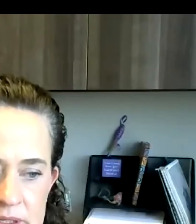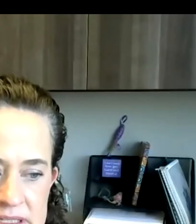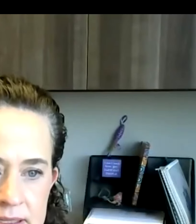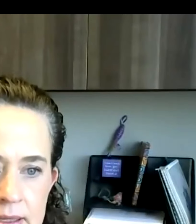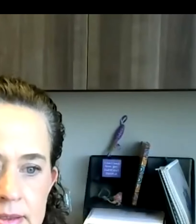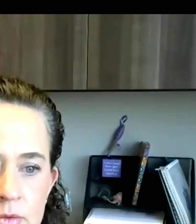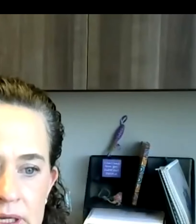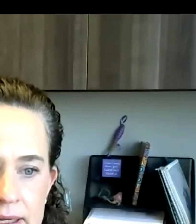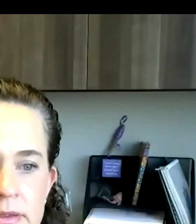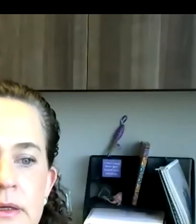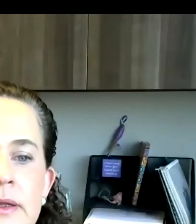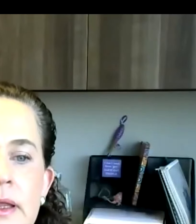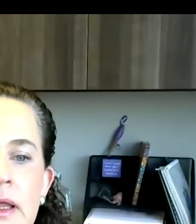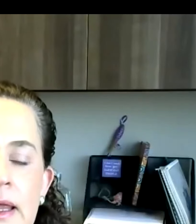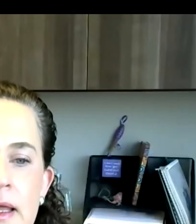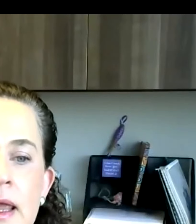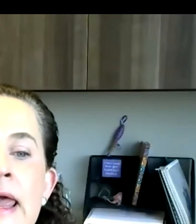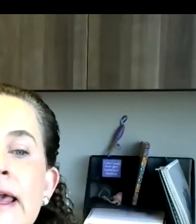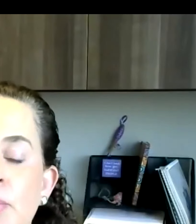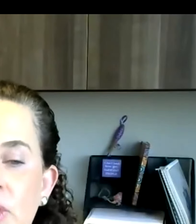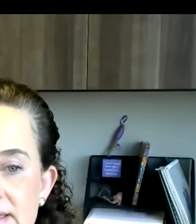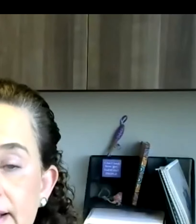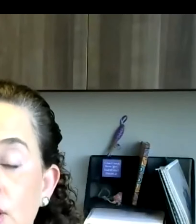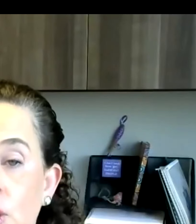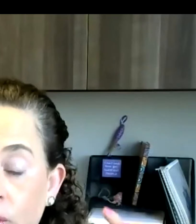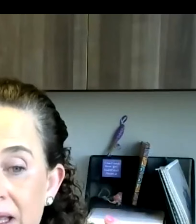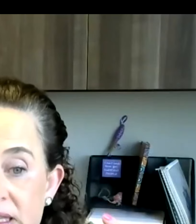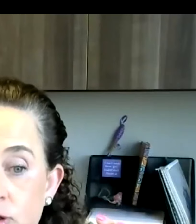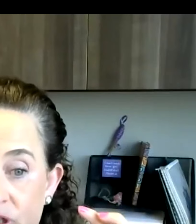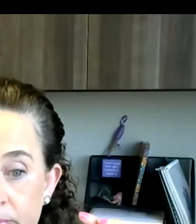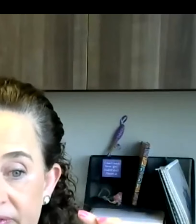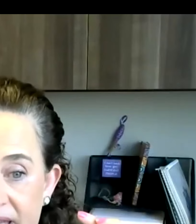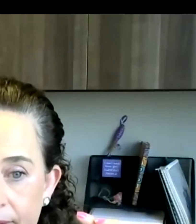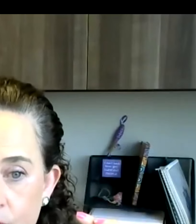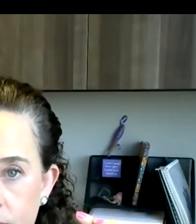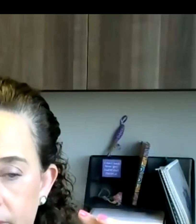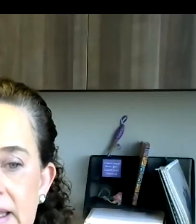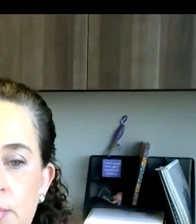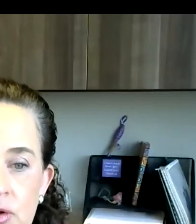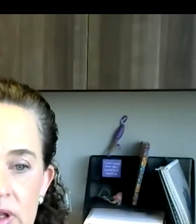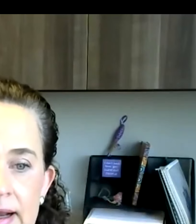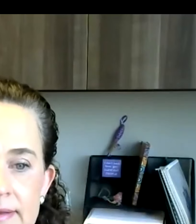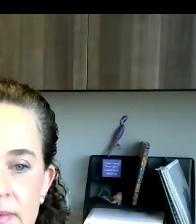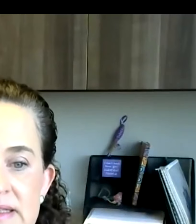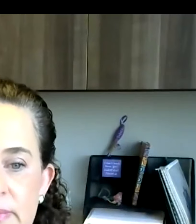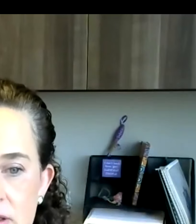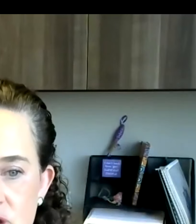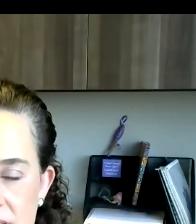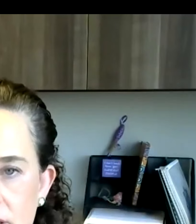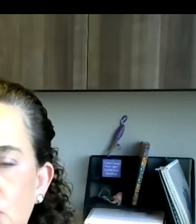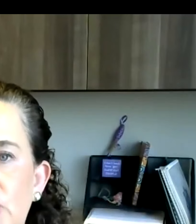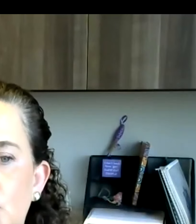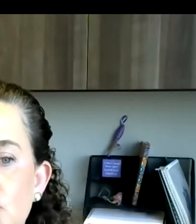aviso de privacidad al titular, que puede ser un aviso simplificado y que puedo dar a través de